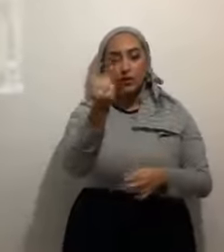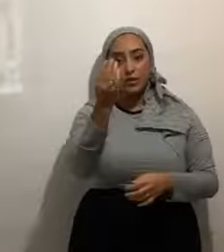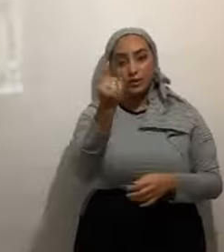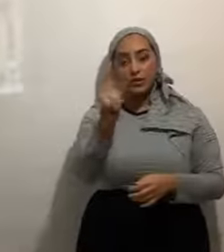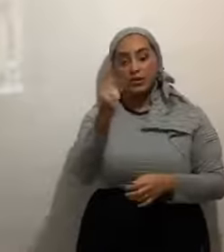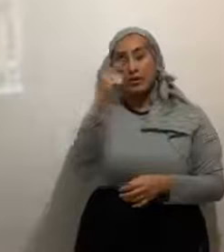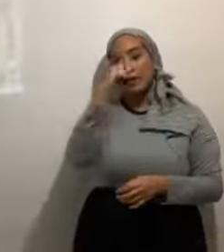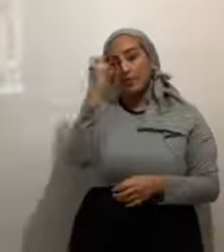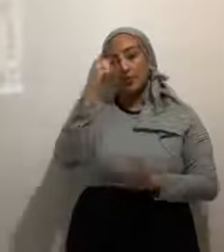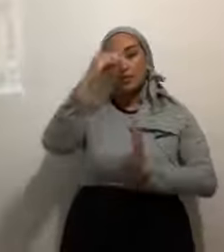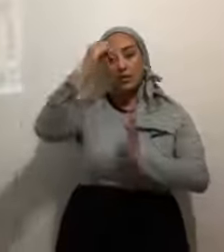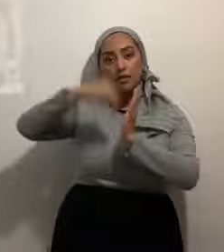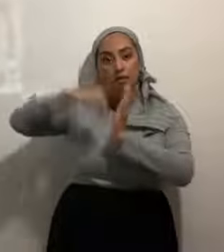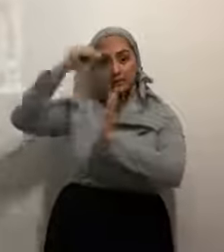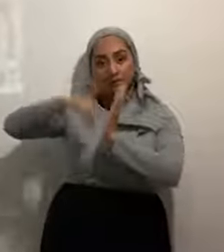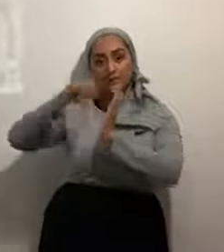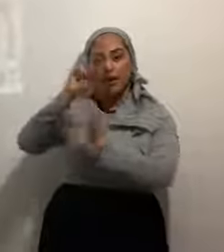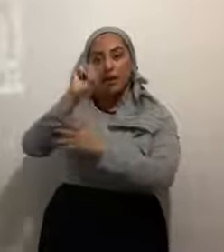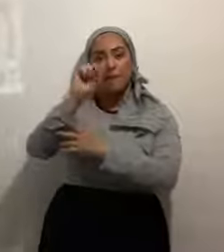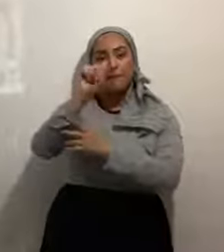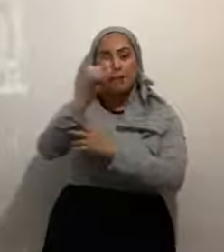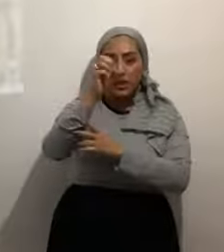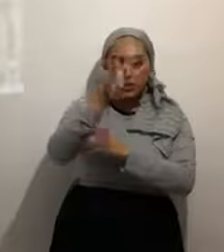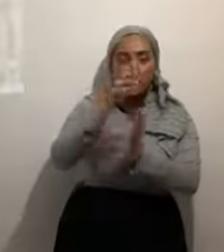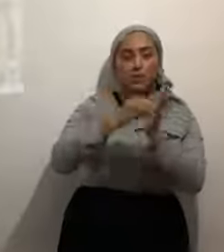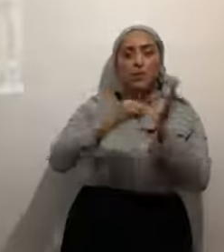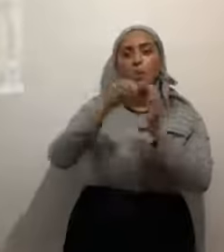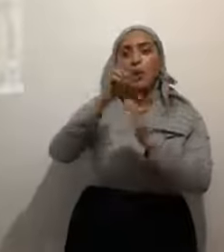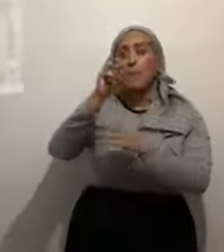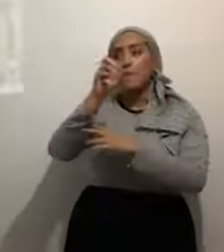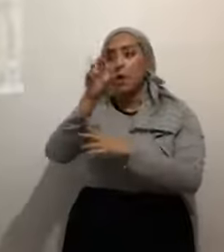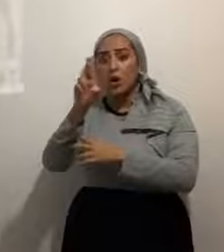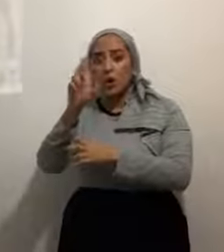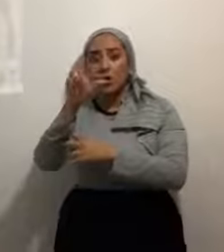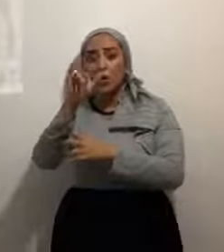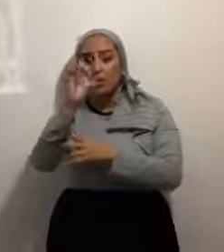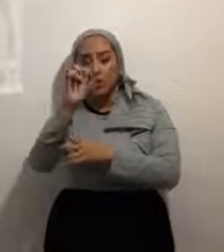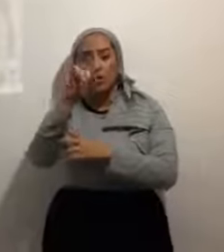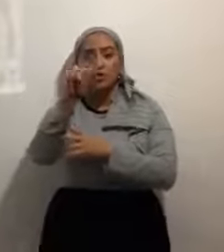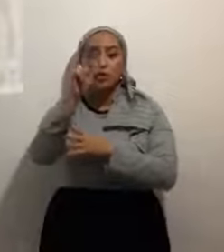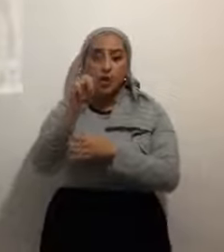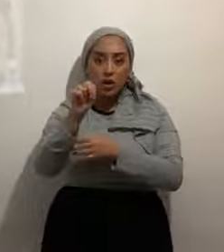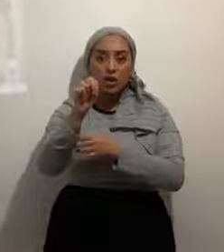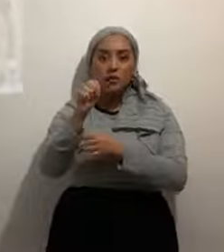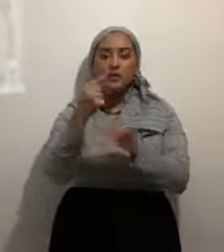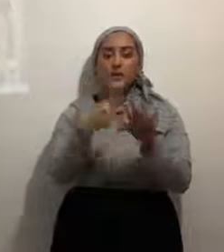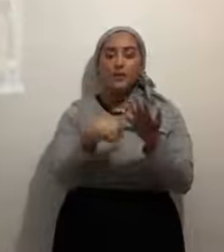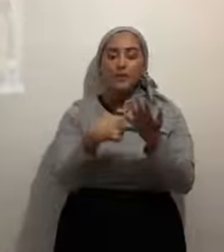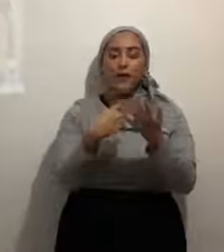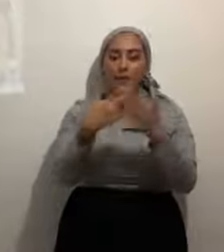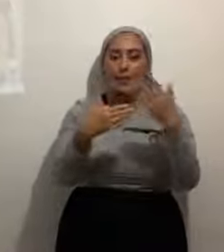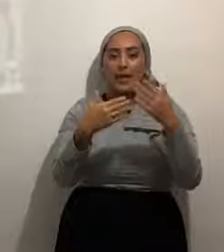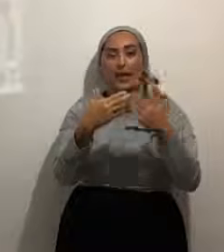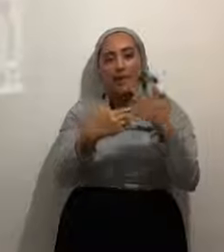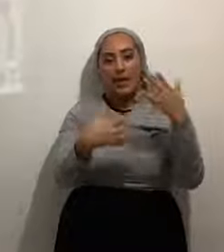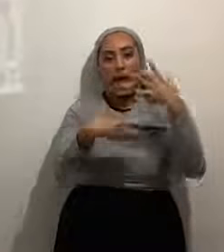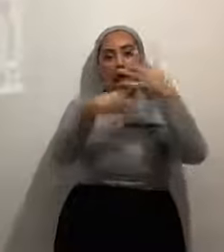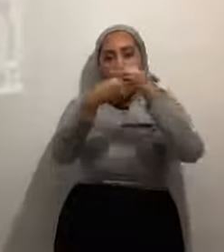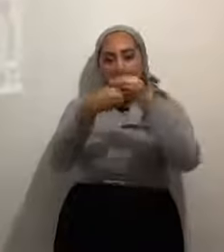los escritos de Mateo, Marcos, Lucas y Juan a veces agregan una cosita más a